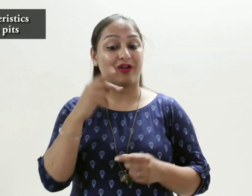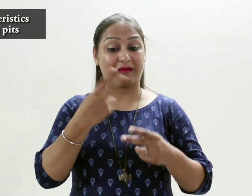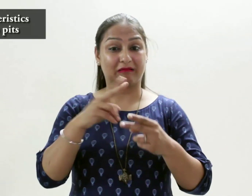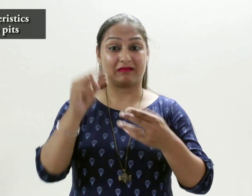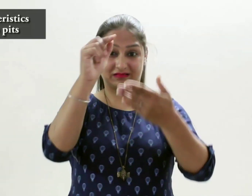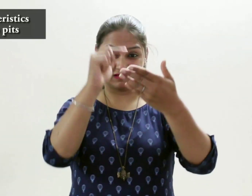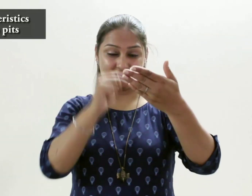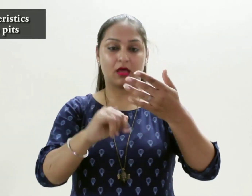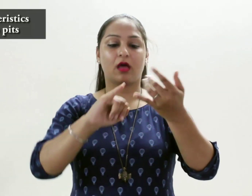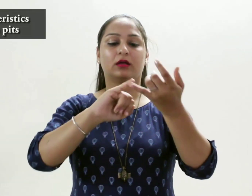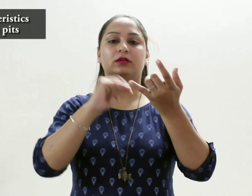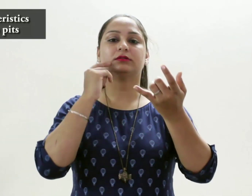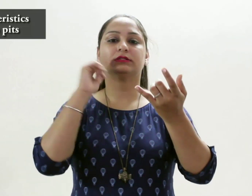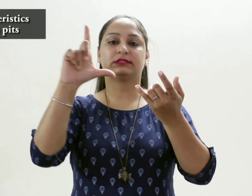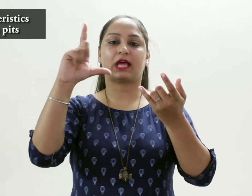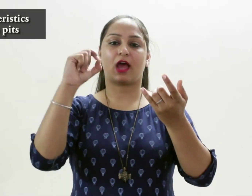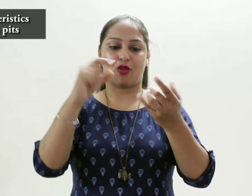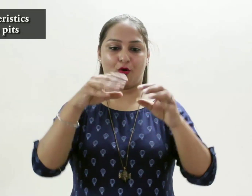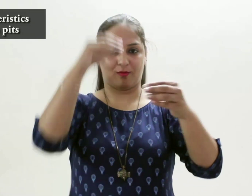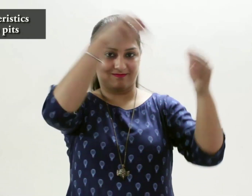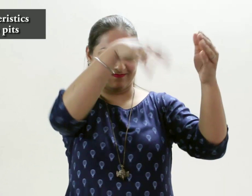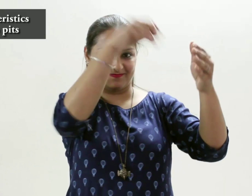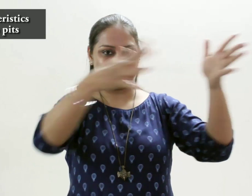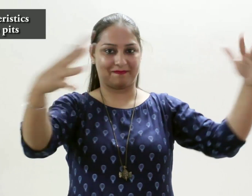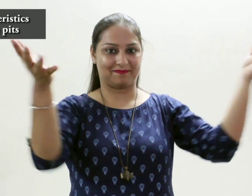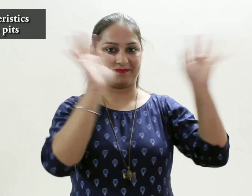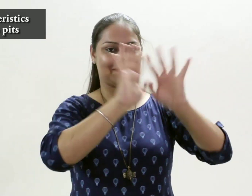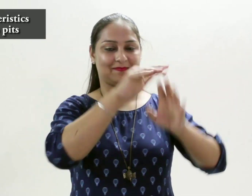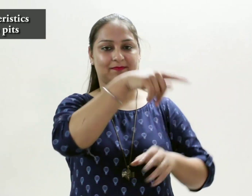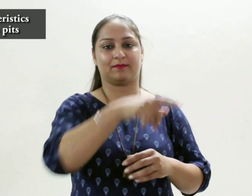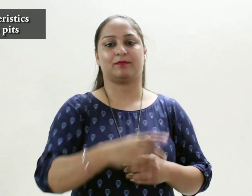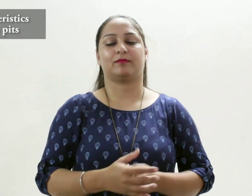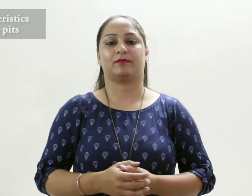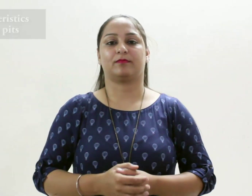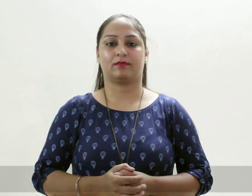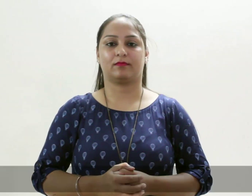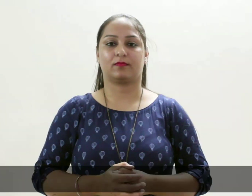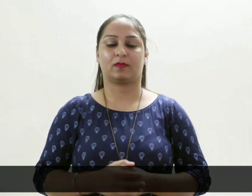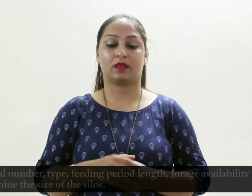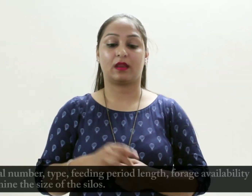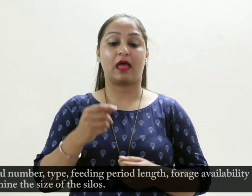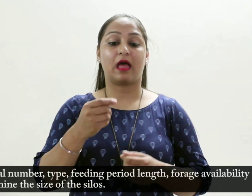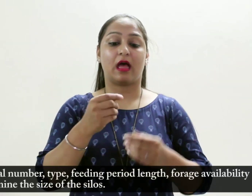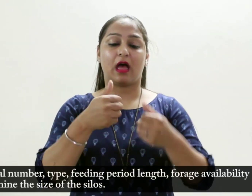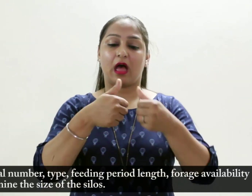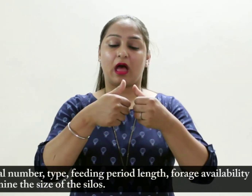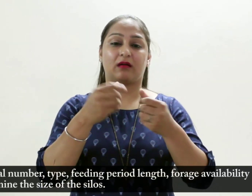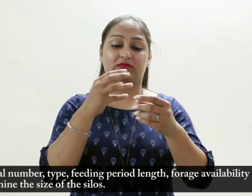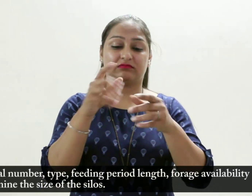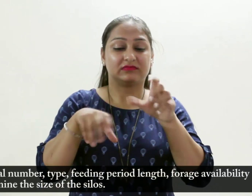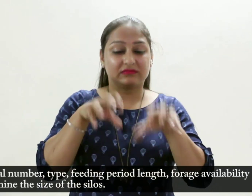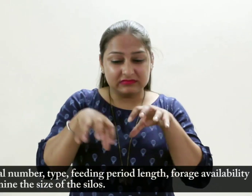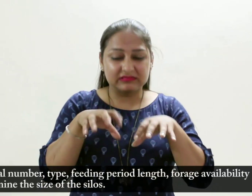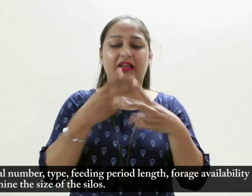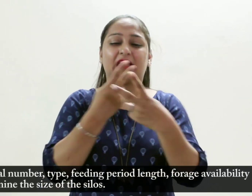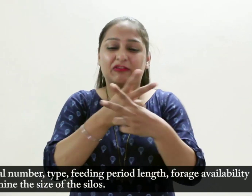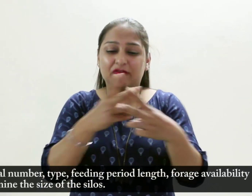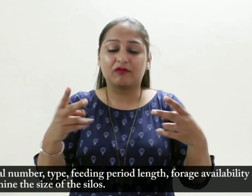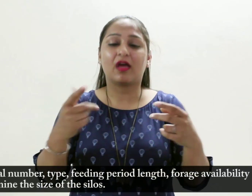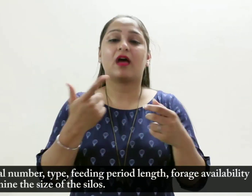साइलो गड्ढों की विशेषताएं। पशु संख्या, प्रकार, खिला अवधि, चारा उपलब्धता साइलो